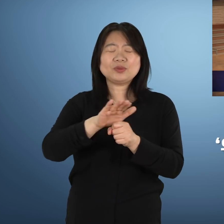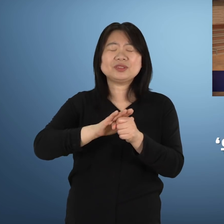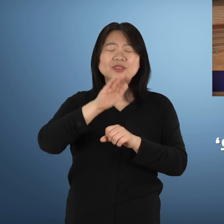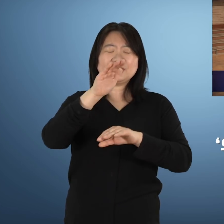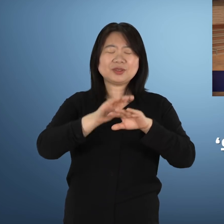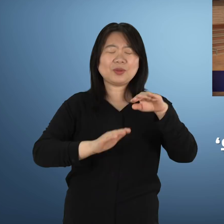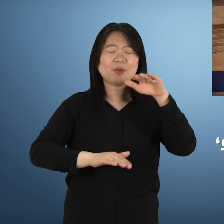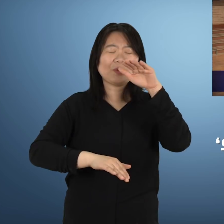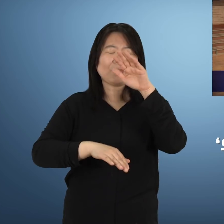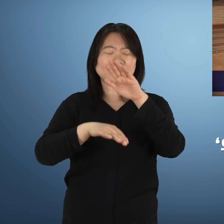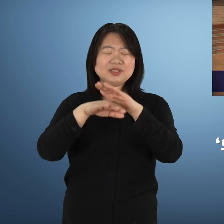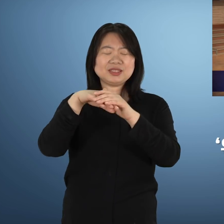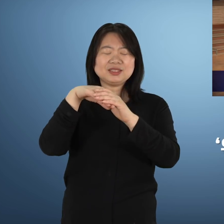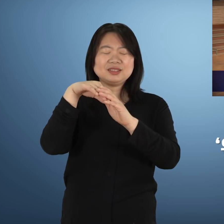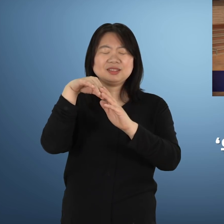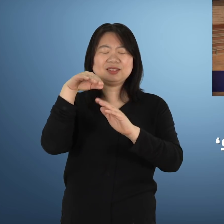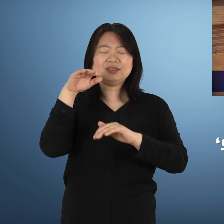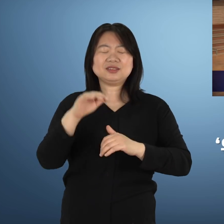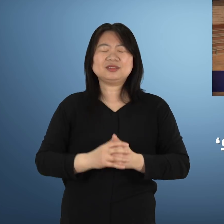자비로운